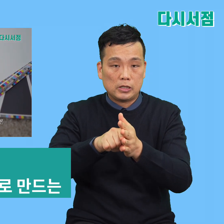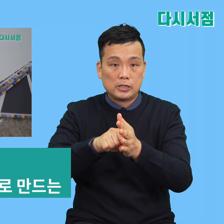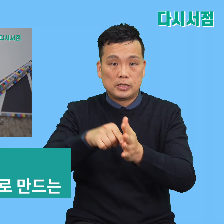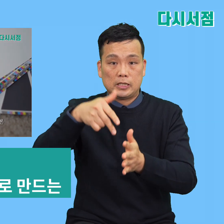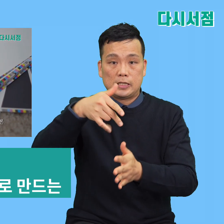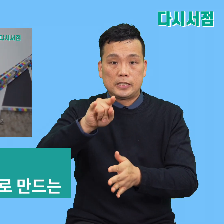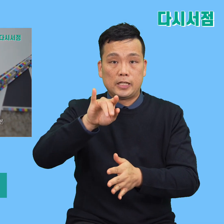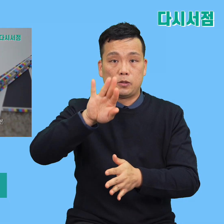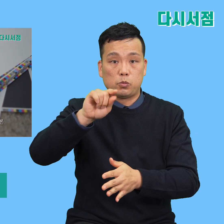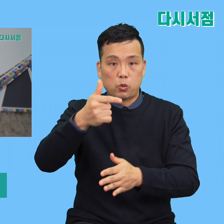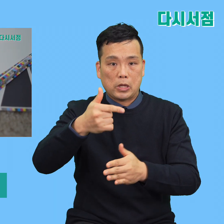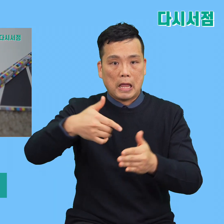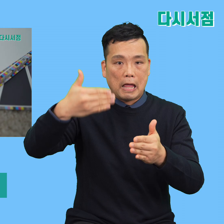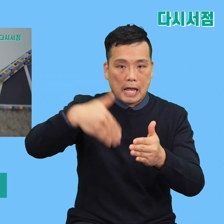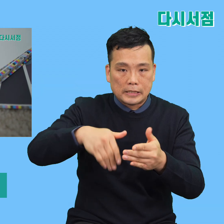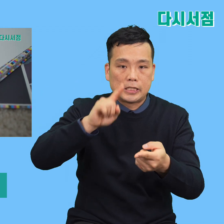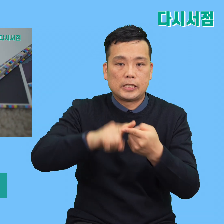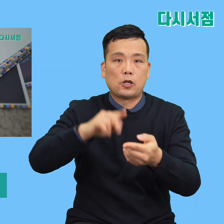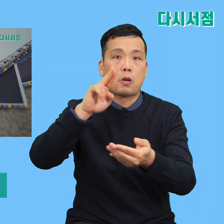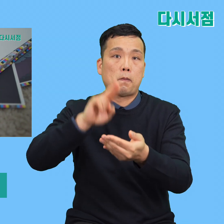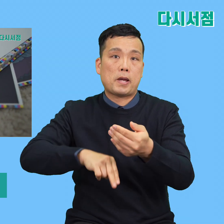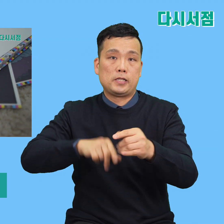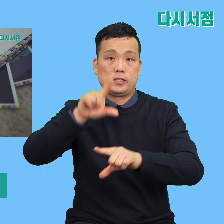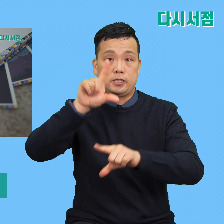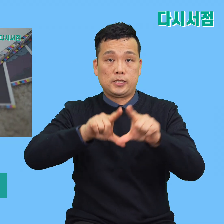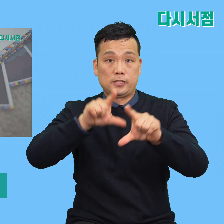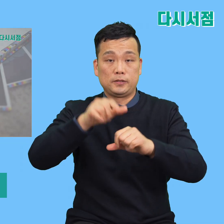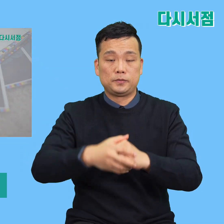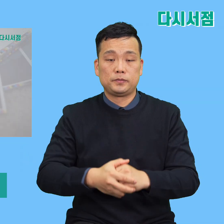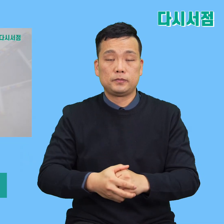않은 상태로 만드는 리브르 아 르리의 형태.